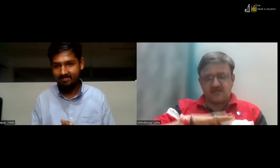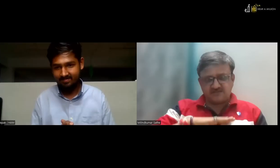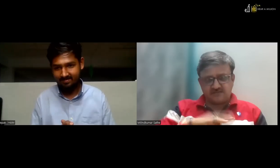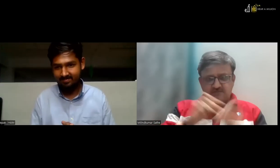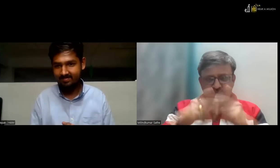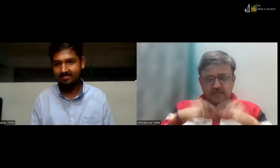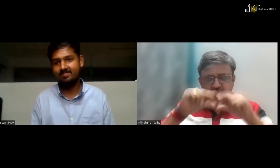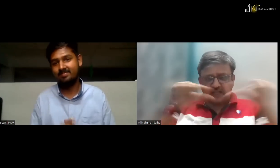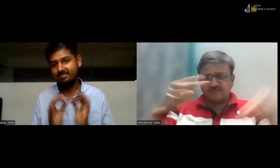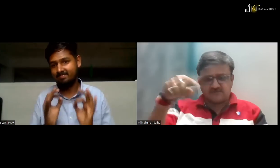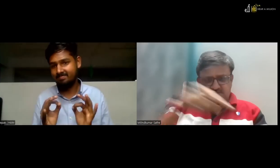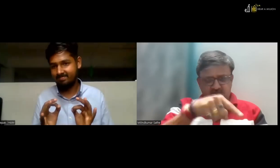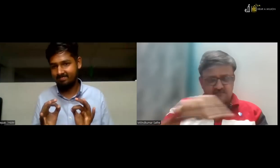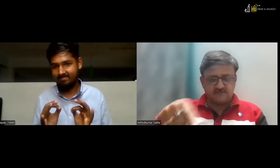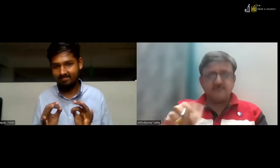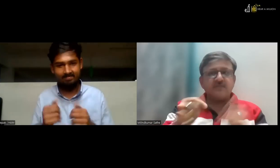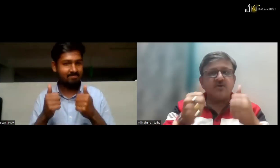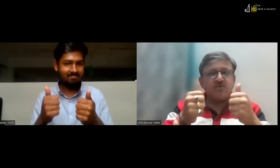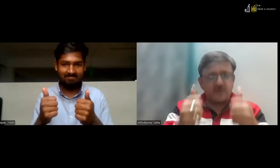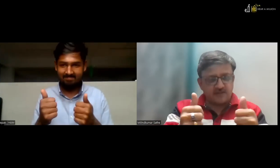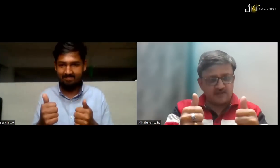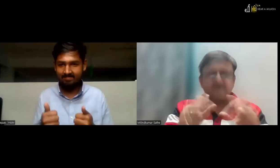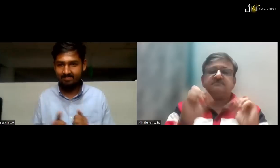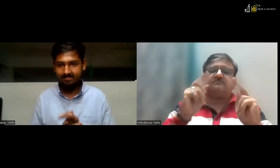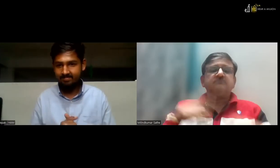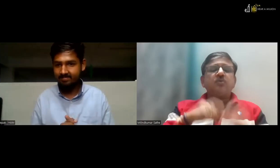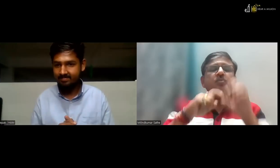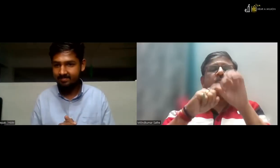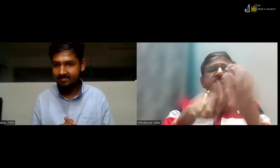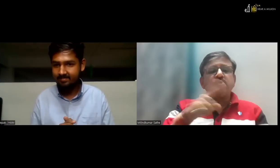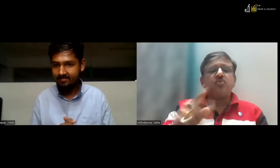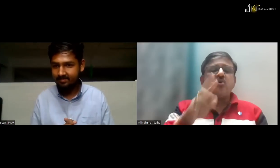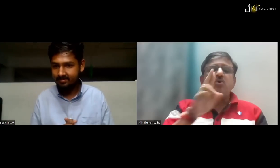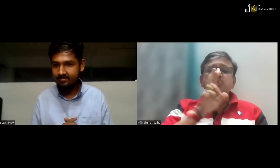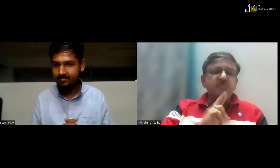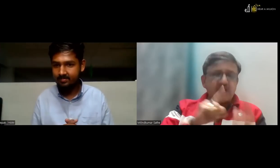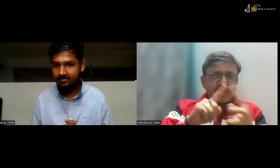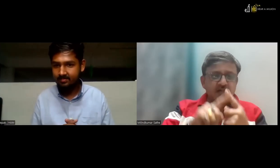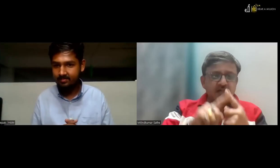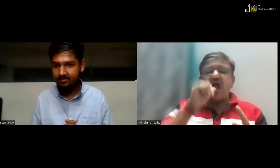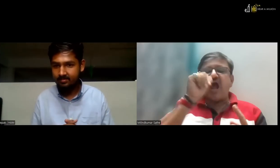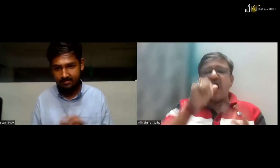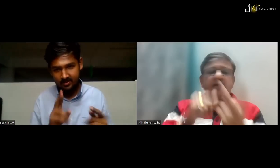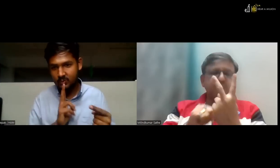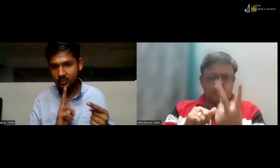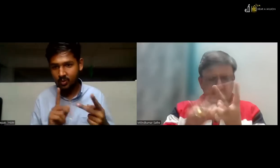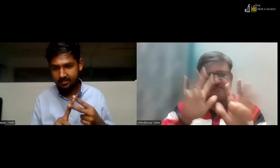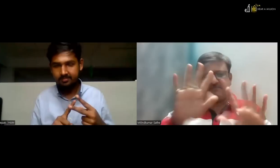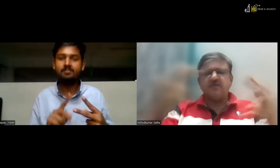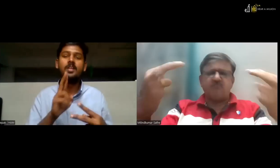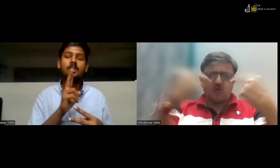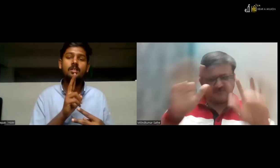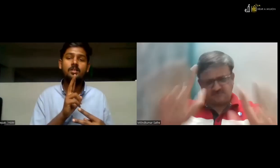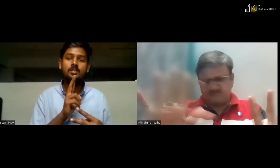है जैसे आयोडीन जो इम्यून सिस्टम को मेरा